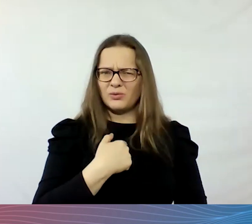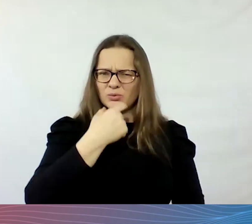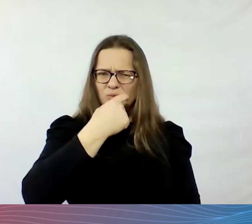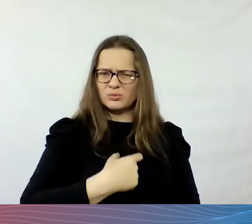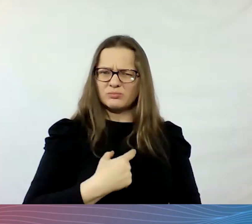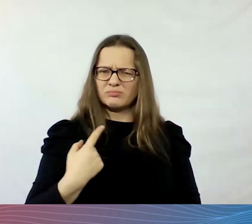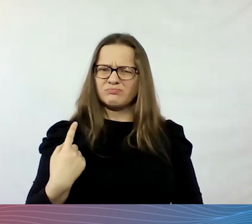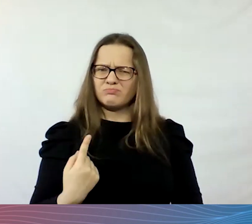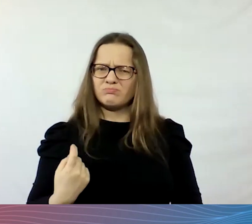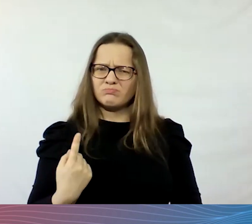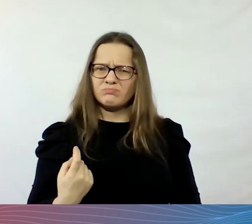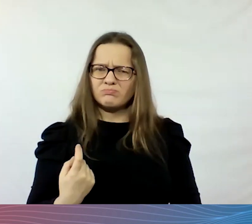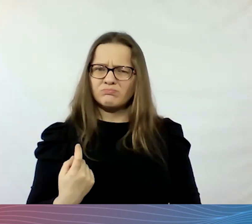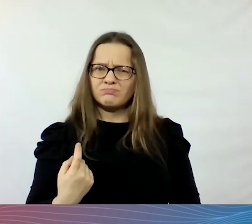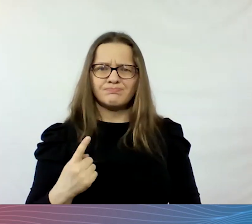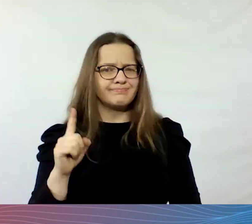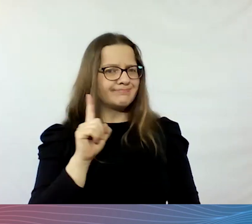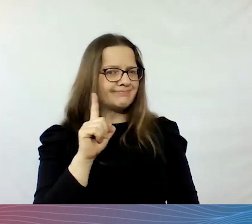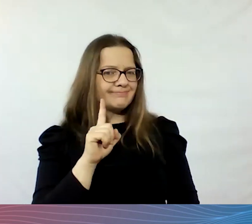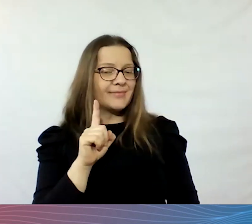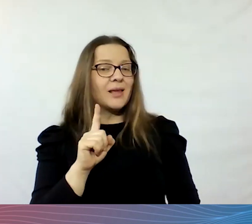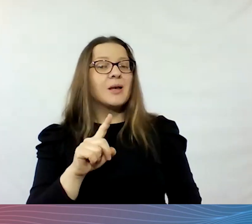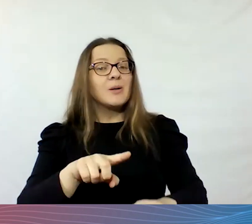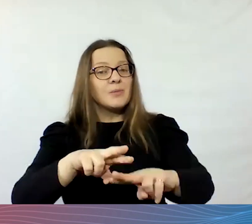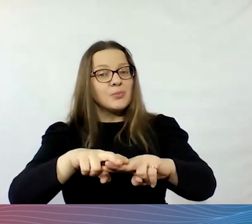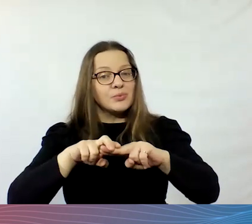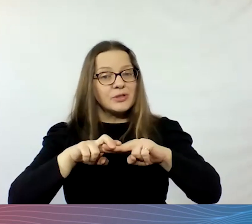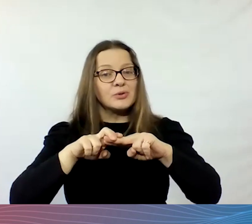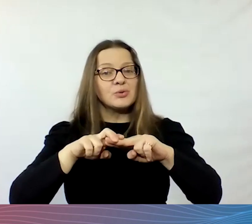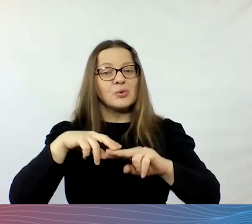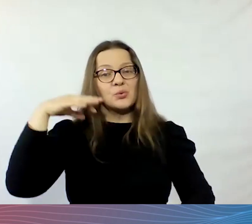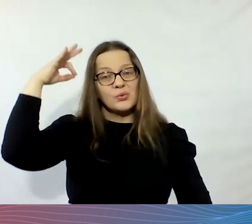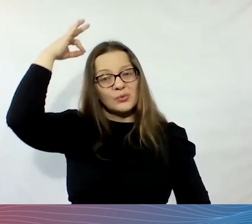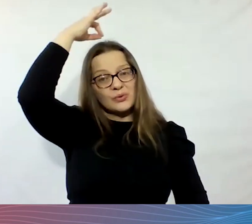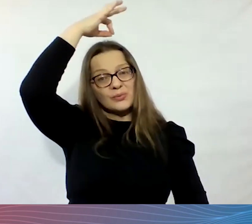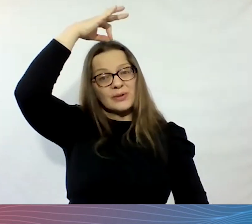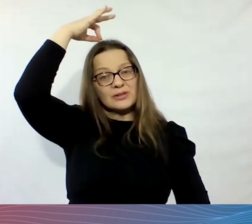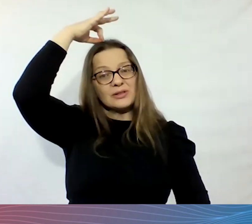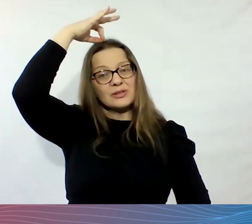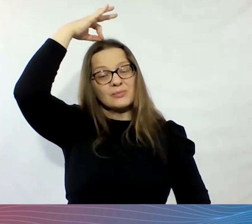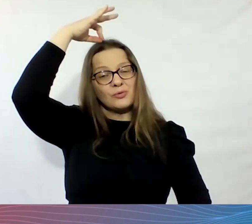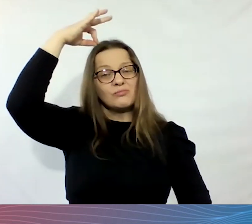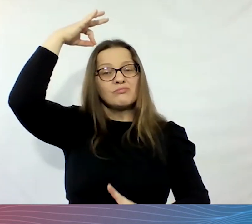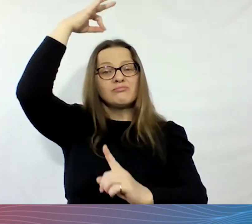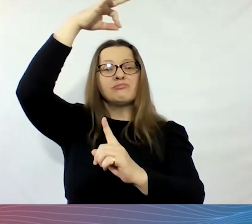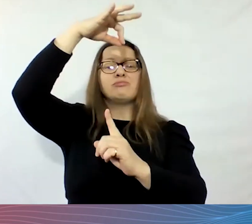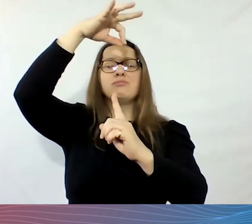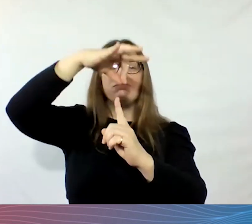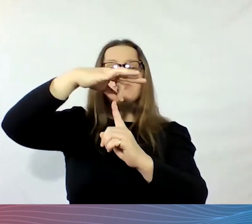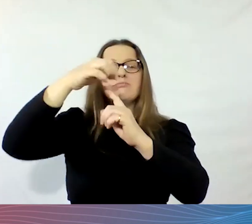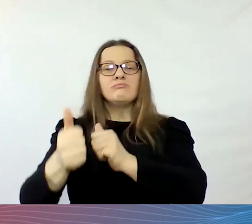individual. Você foi batizado pelo Espírito, colocou você em um corpo. Você é um membro desse corpo.